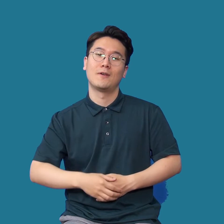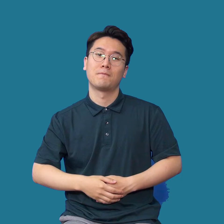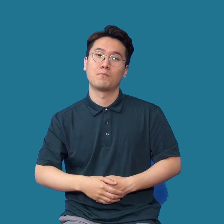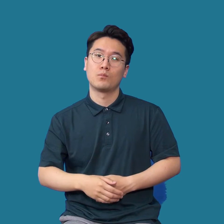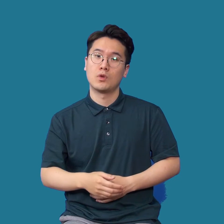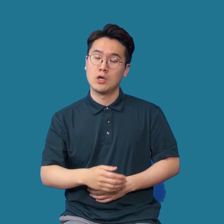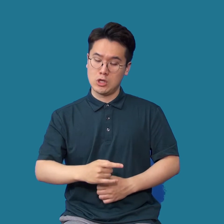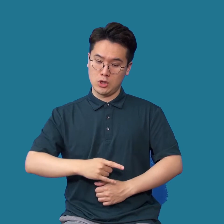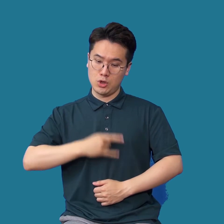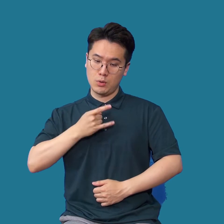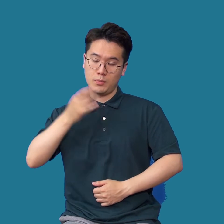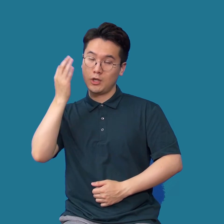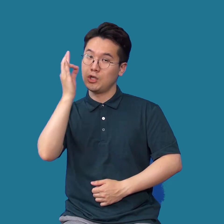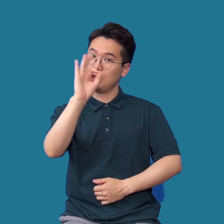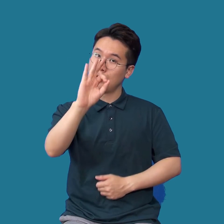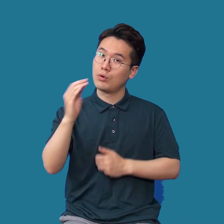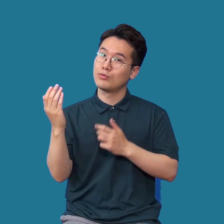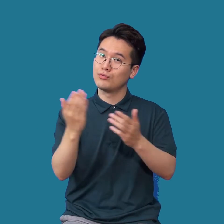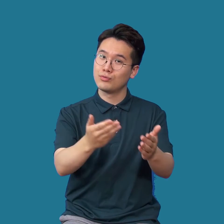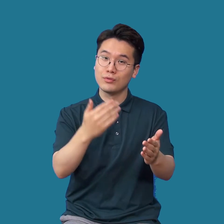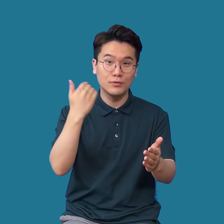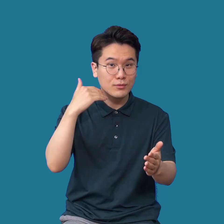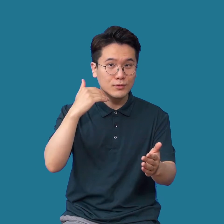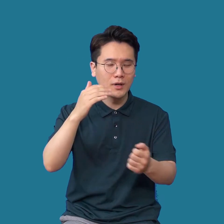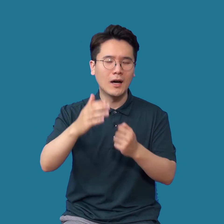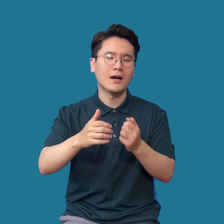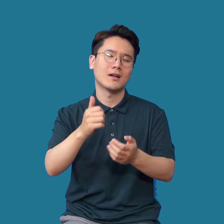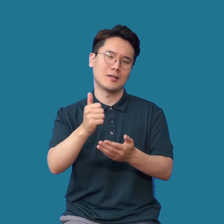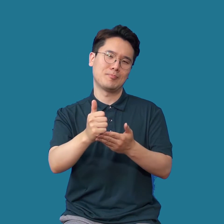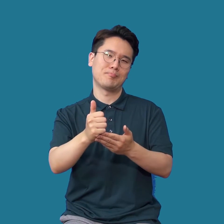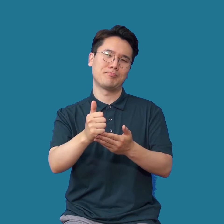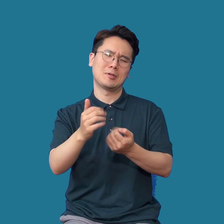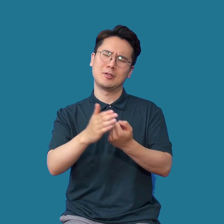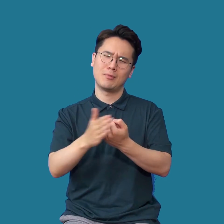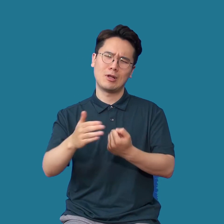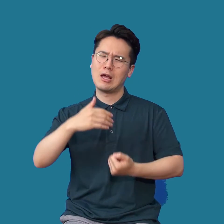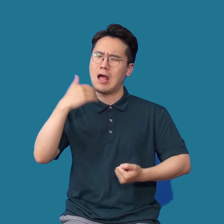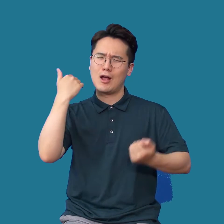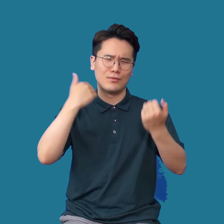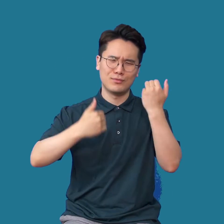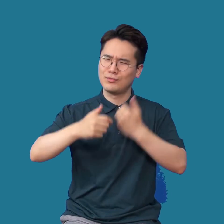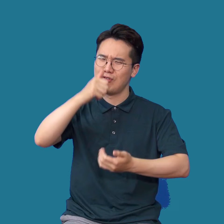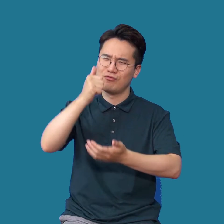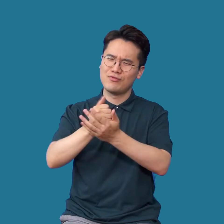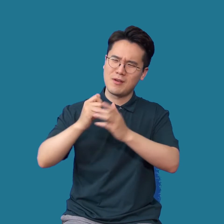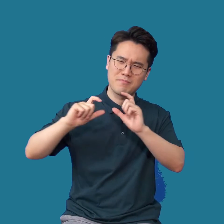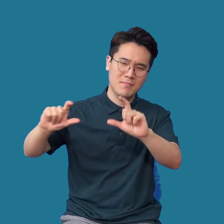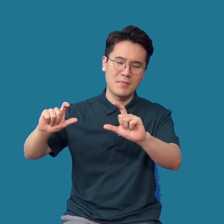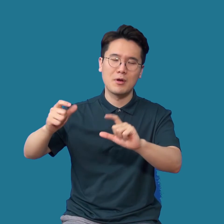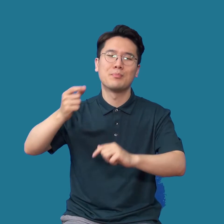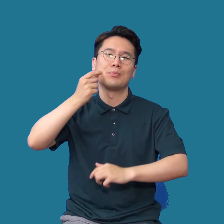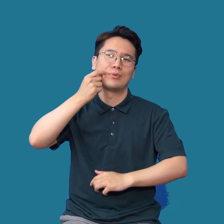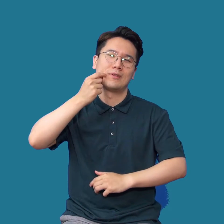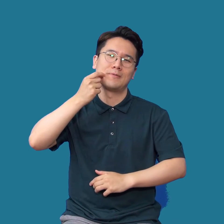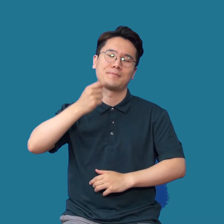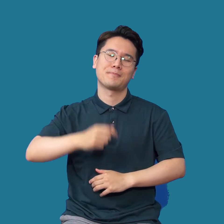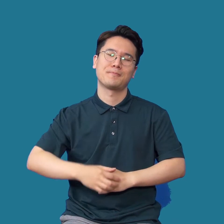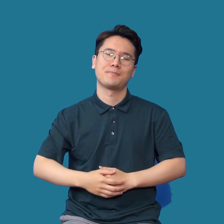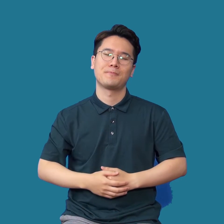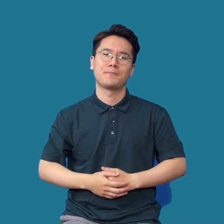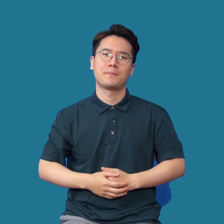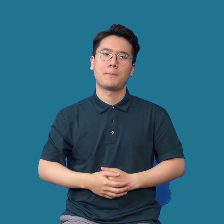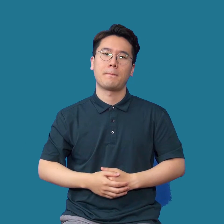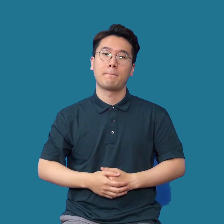의롭다 하신 분은 하나님이시니 누가 정죄하리요? 이 말에 확실하게 대답할 수 있어야 됩니다.